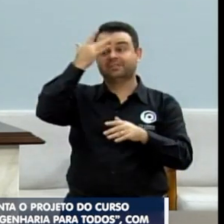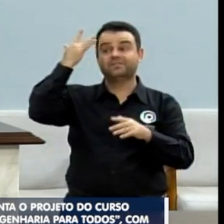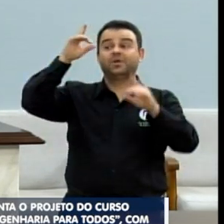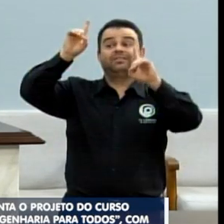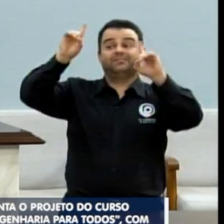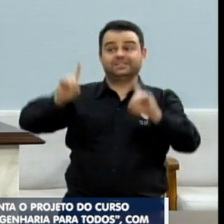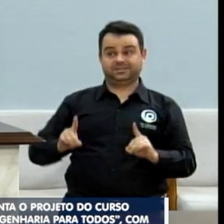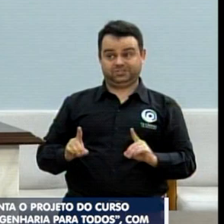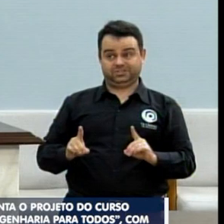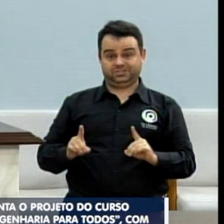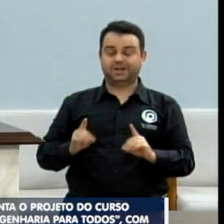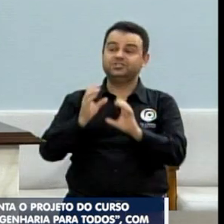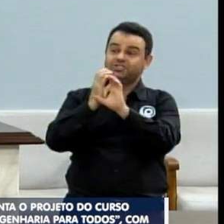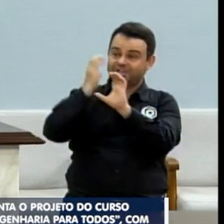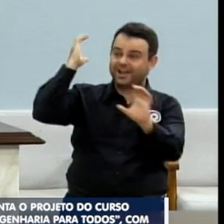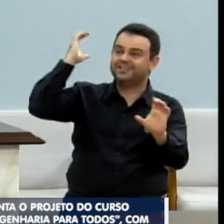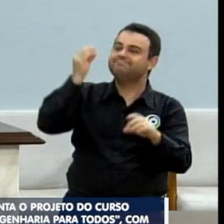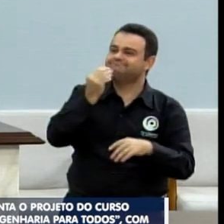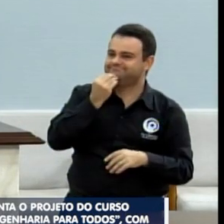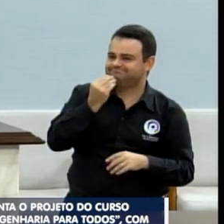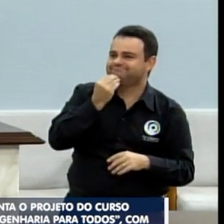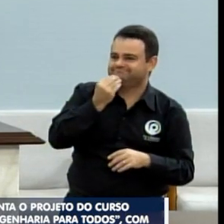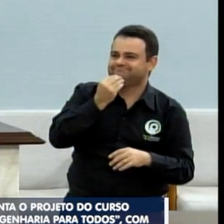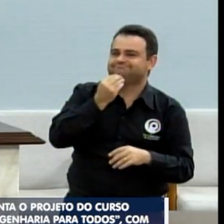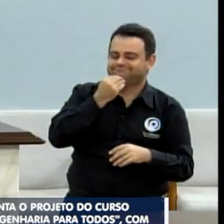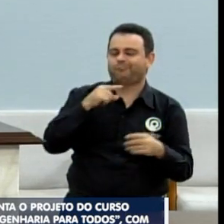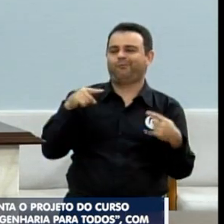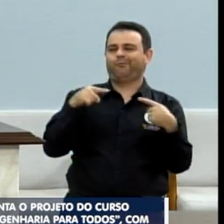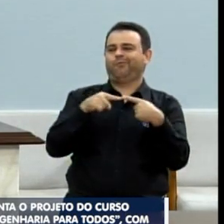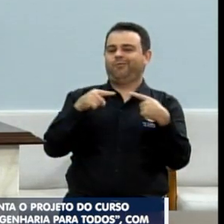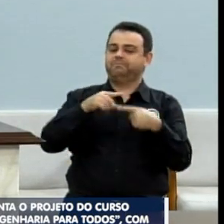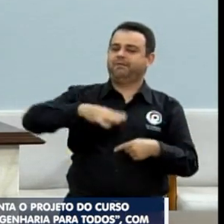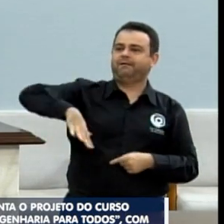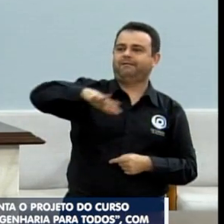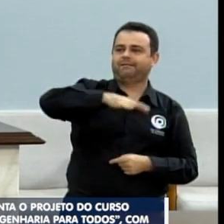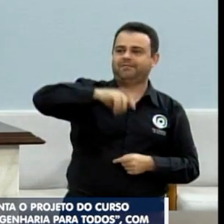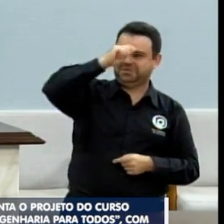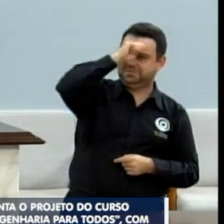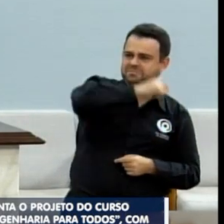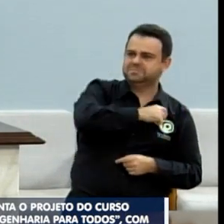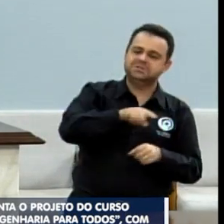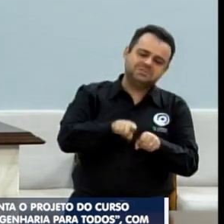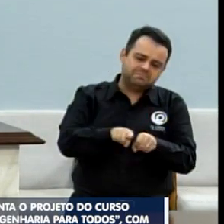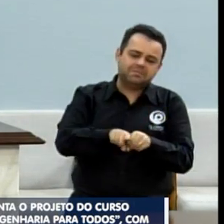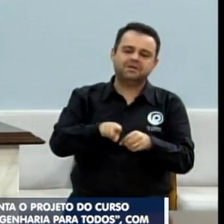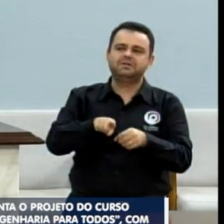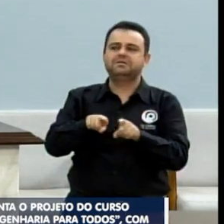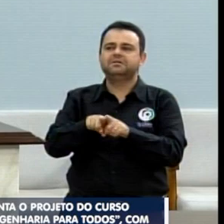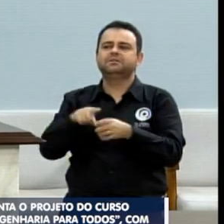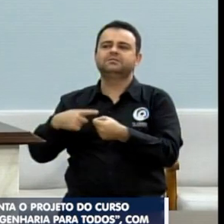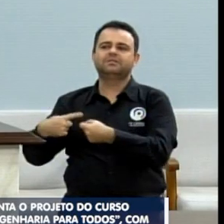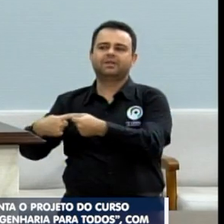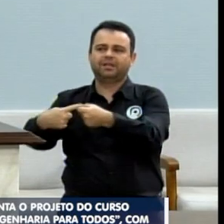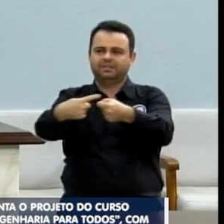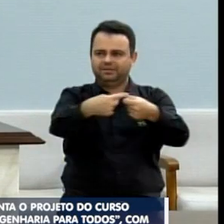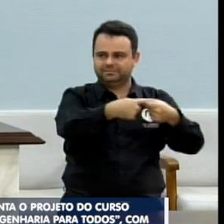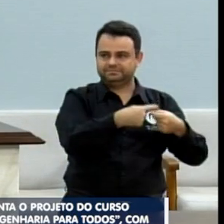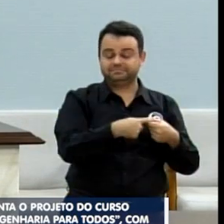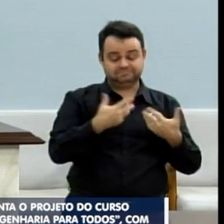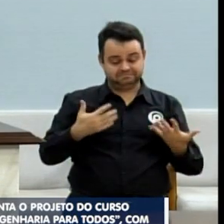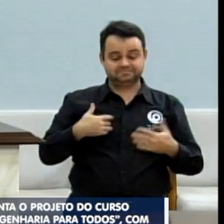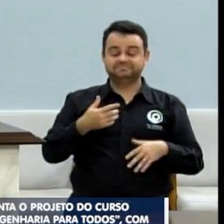deficiência na área da engenharia dentro da nossa cidade e na nossa região. Então, esse projeto Engenharia para